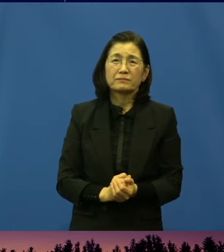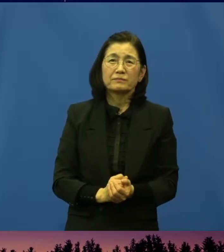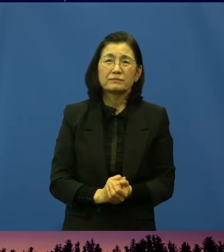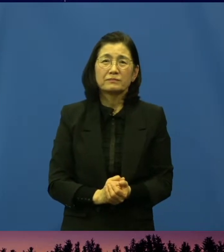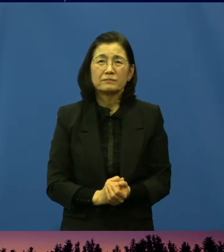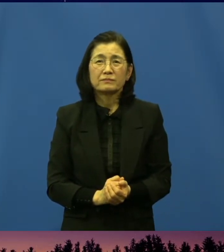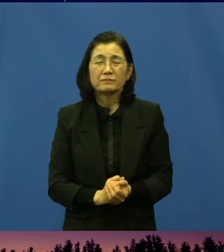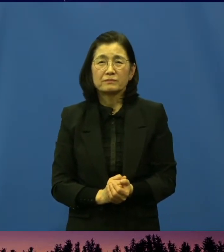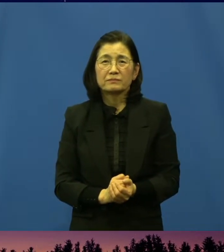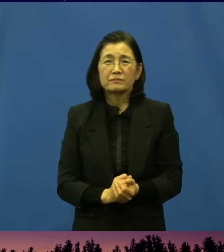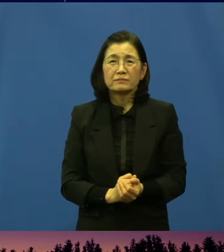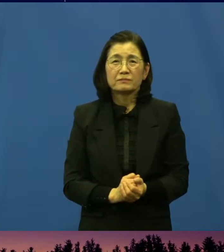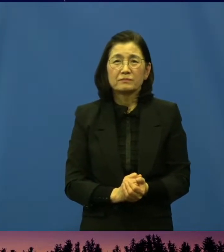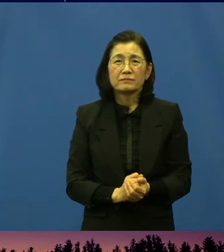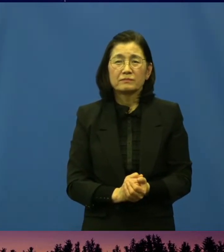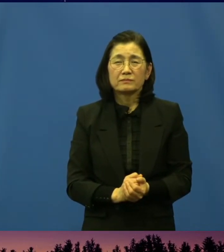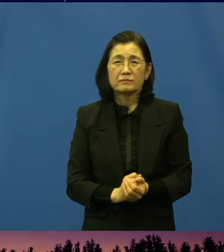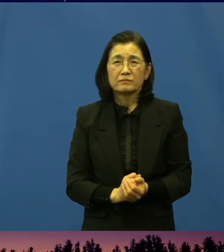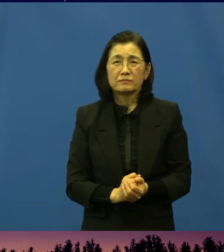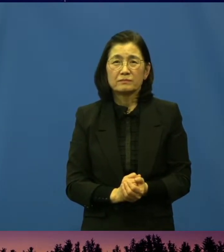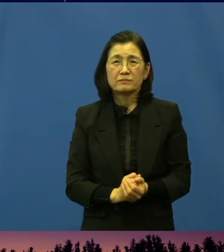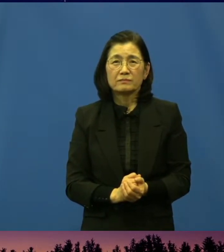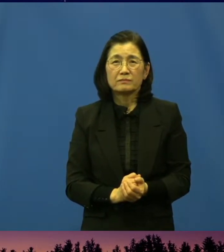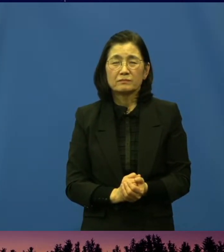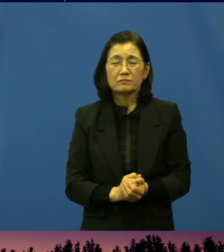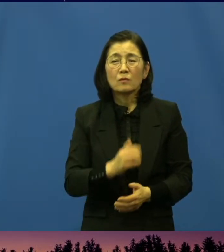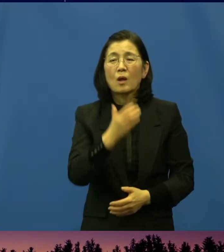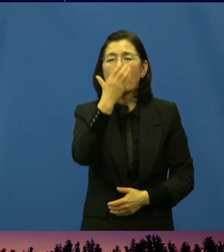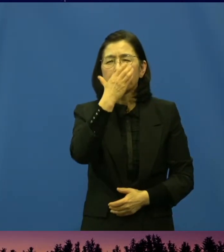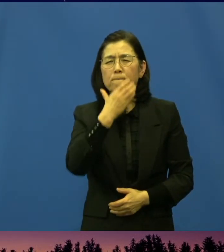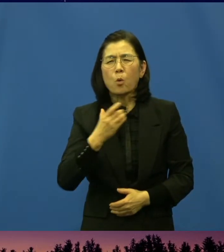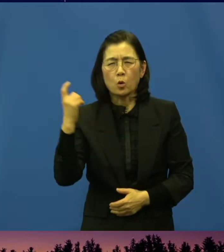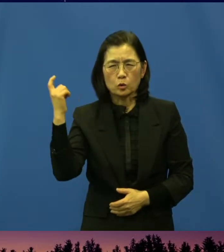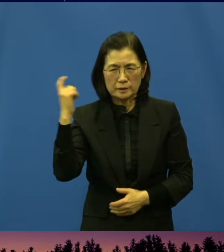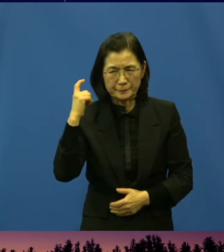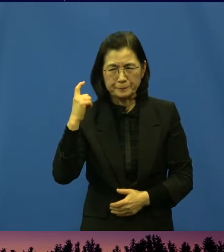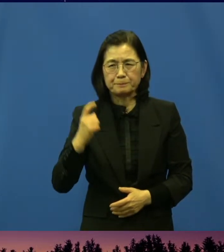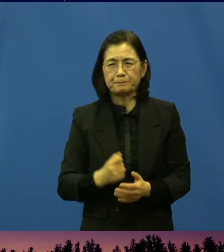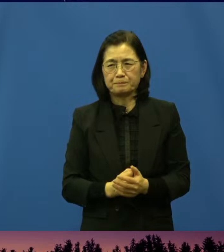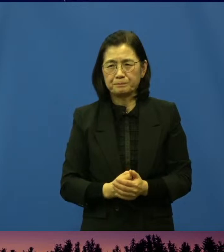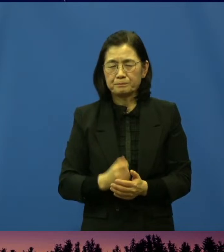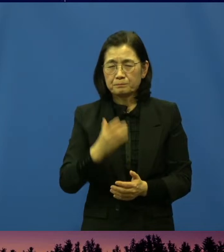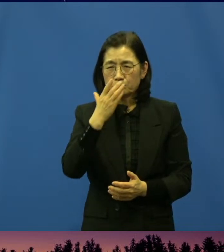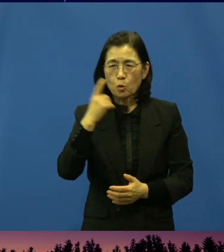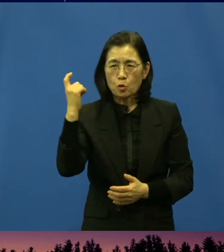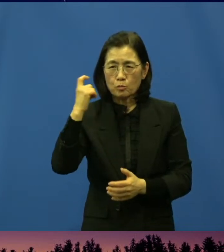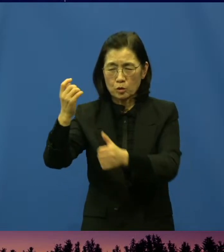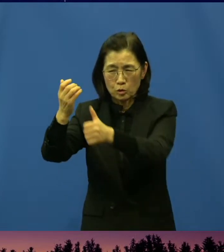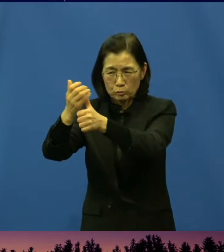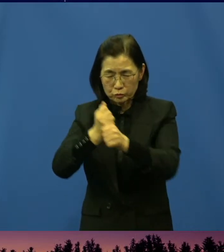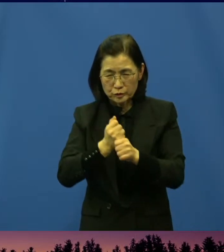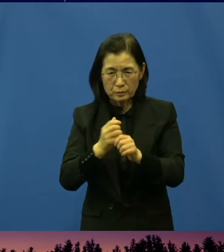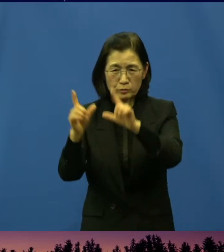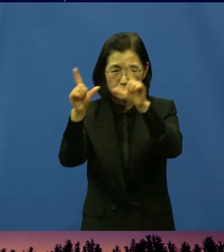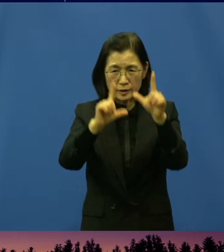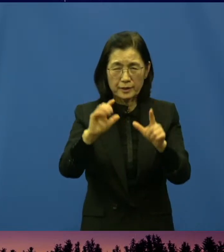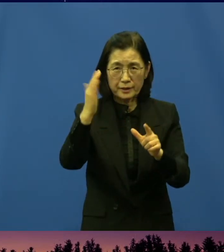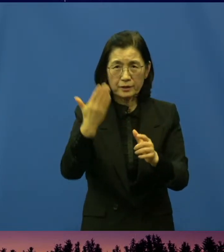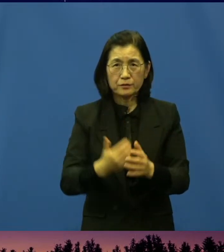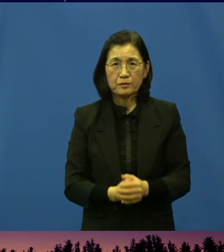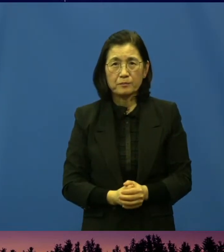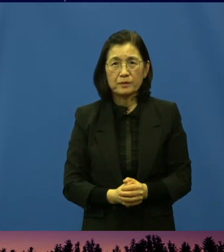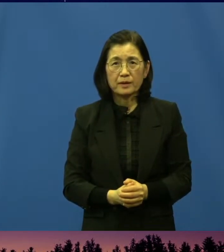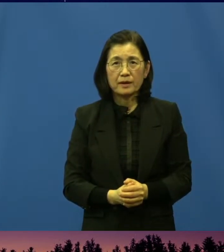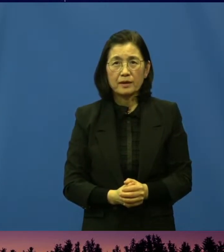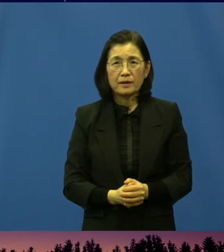그대 담론, 우리가 가져야 될 그 복음, 그죠? 이걸 붙잡고 살아야 돼요. 오늘날도 교회가 이 복음이